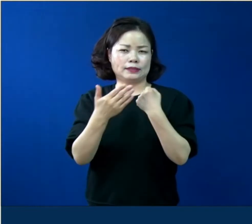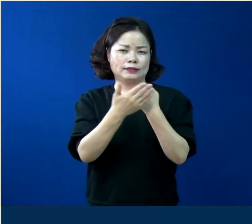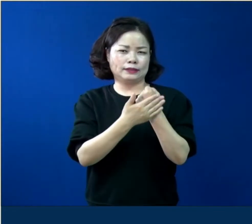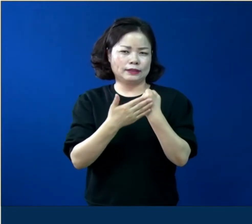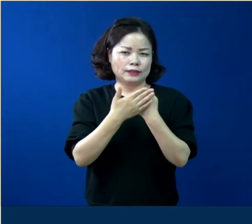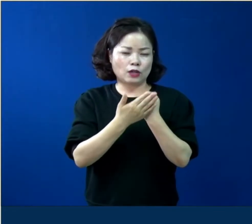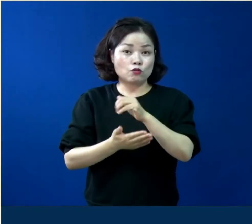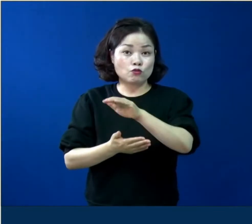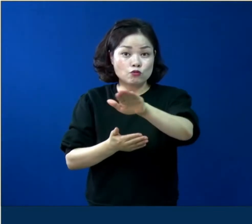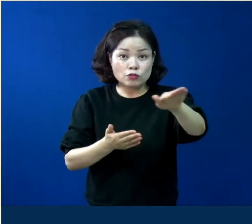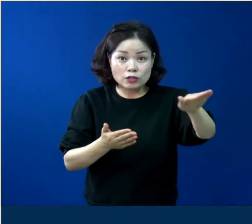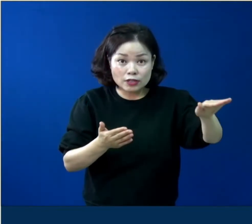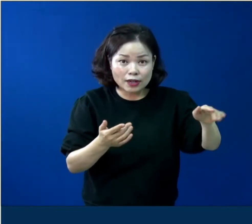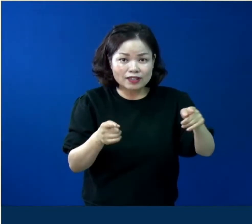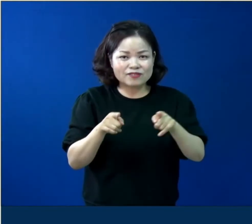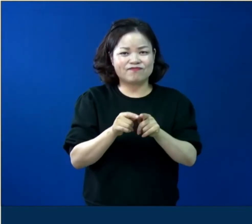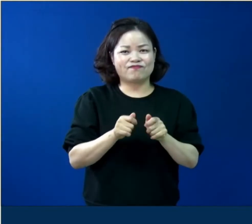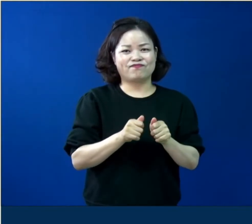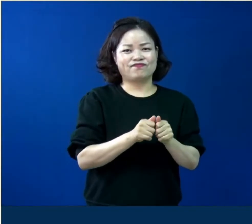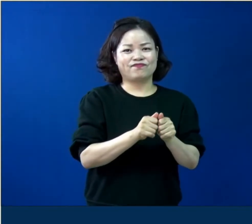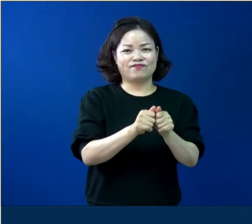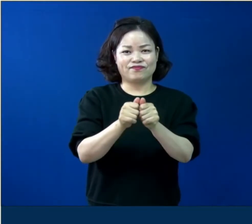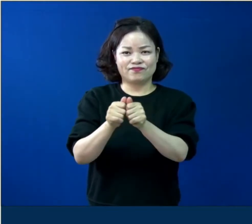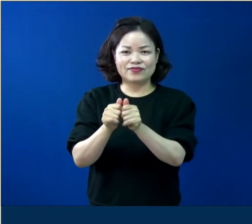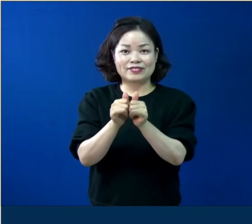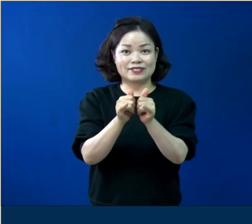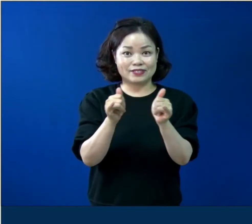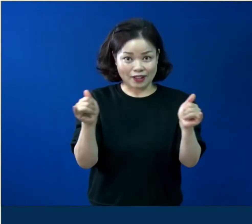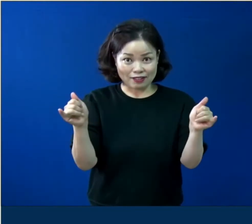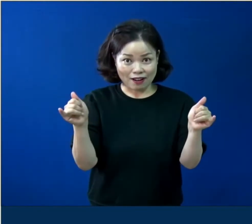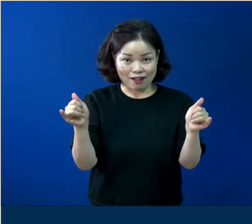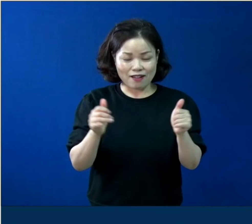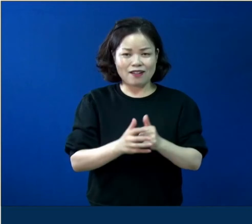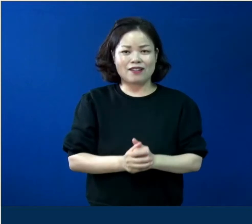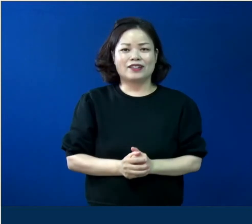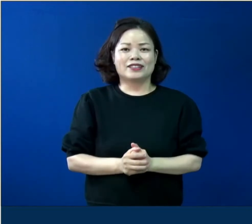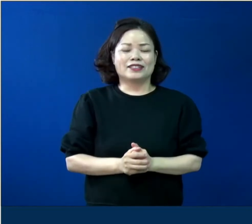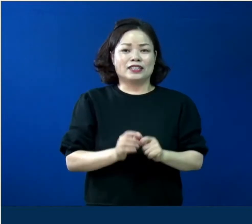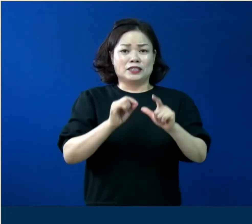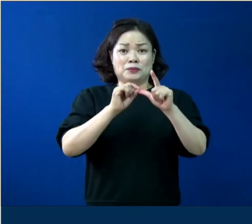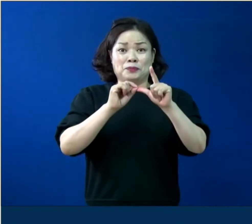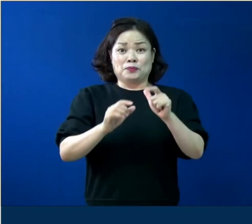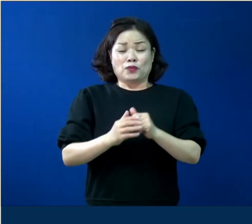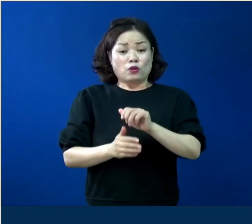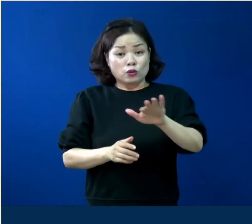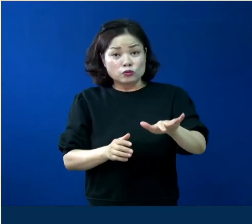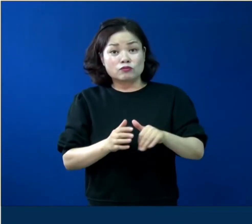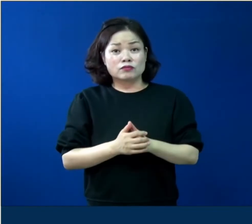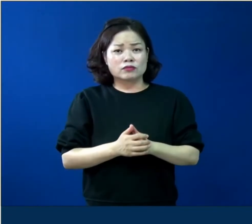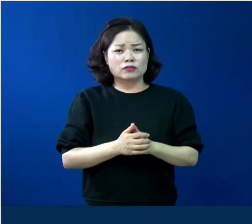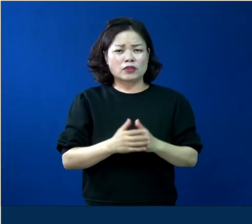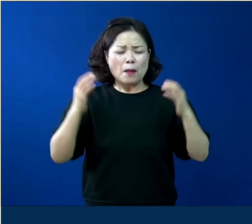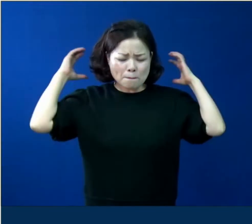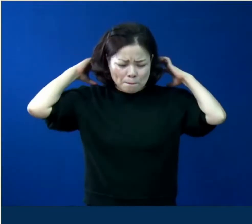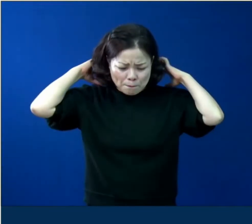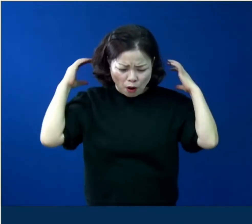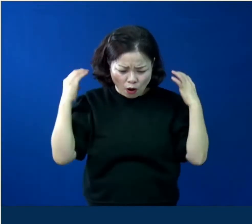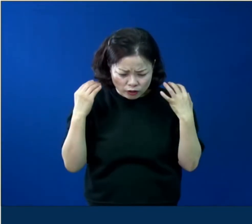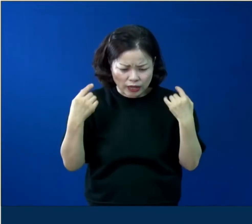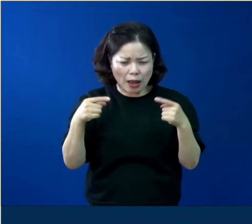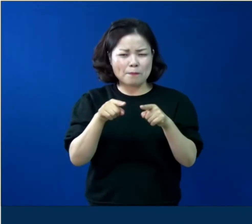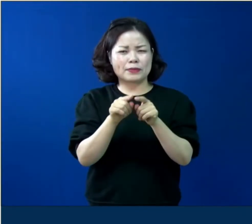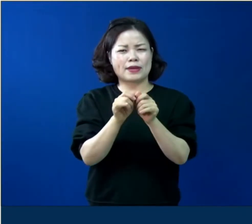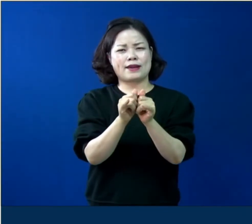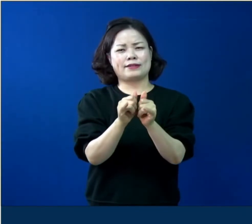일로 우리와 동행하는 자라. 이 부분도요, 여기도 멍에를 같이 하는